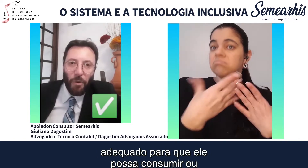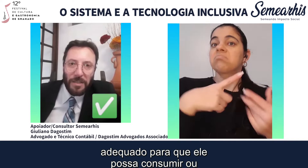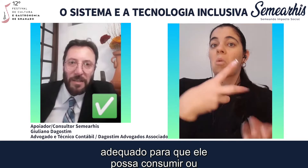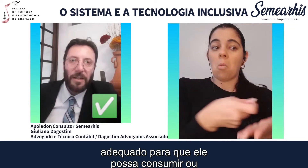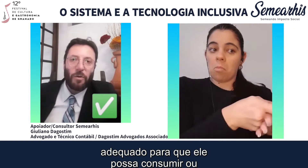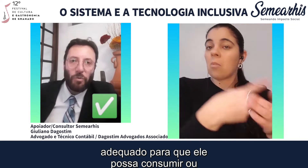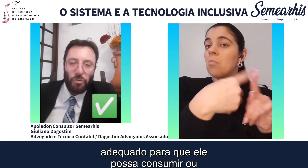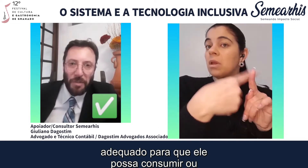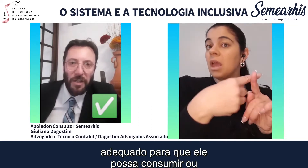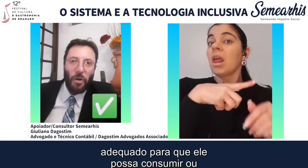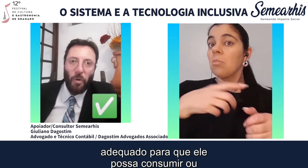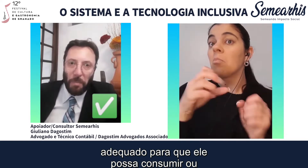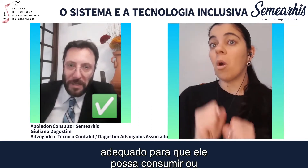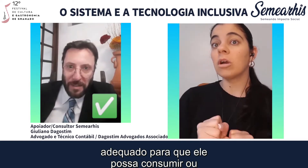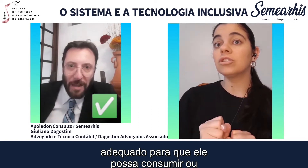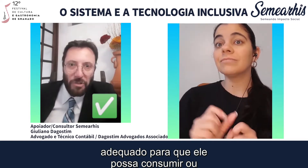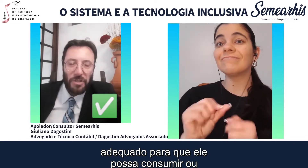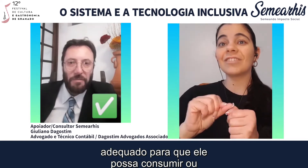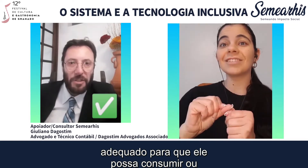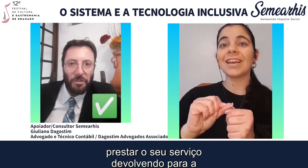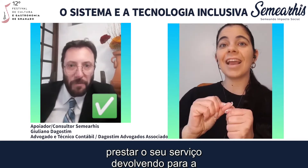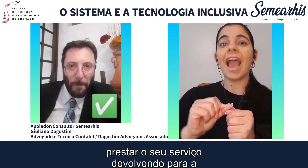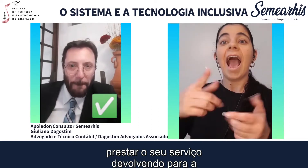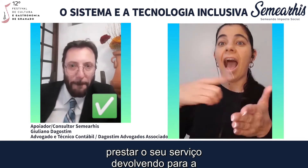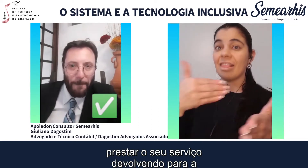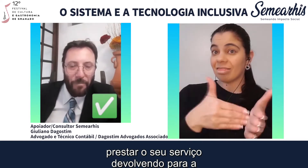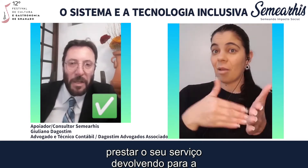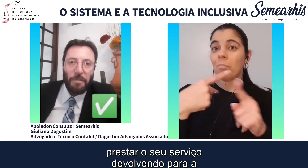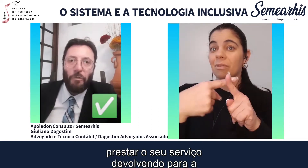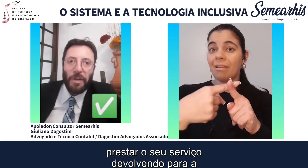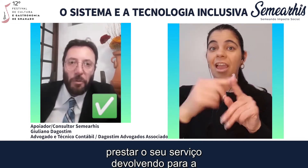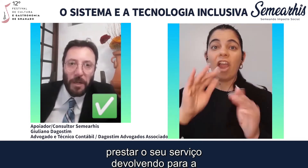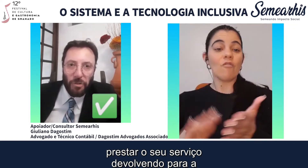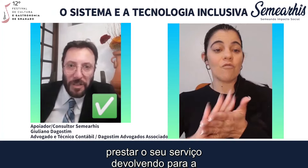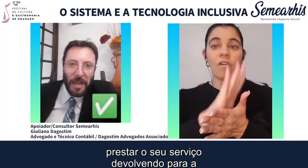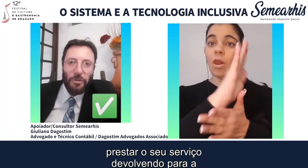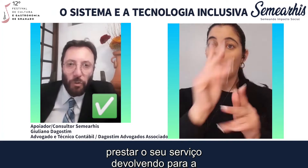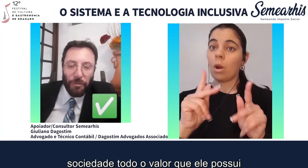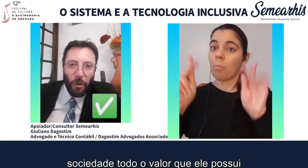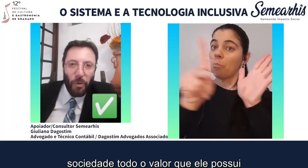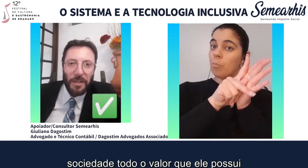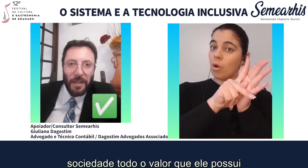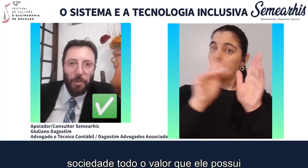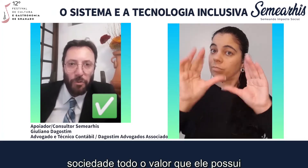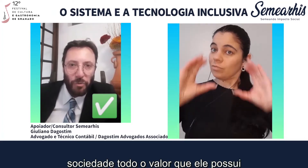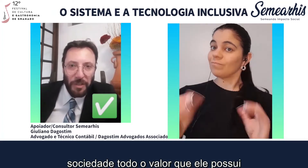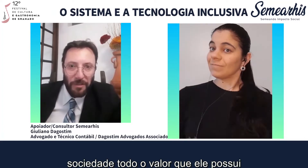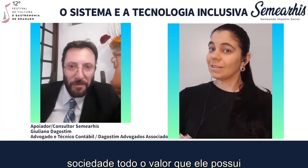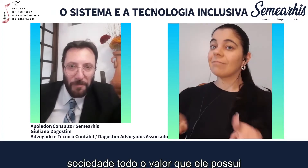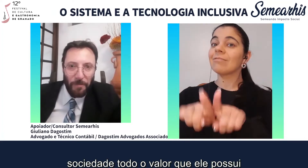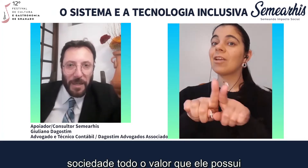ele possa consumir ou prestar o seu serviço, devolvendo para a sociedade todo o valor que ele